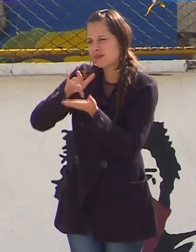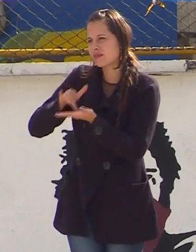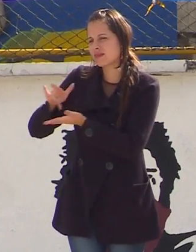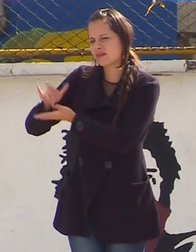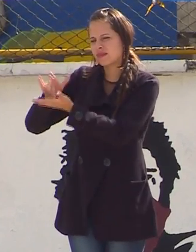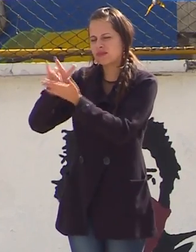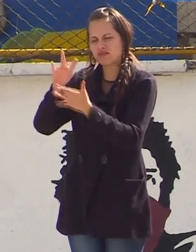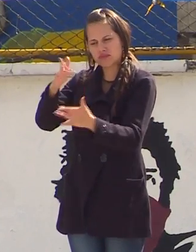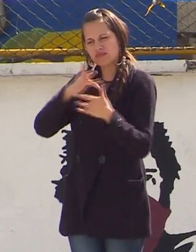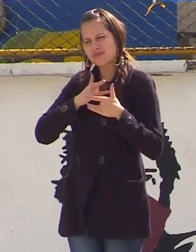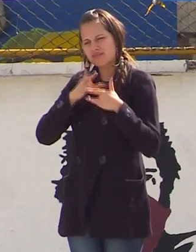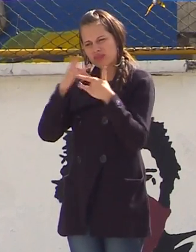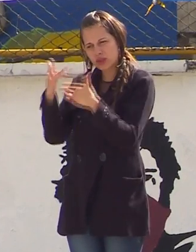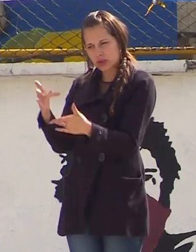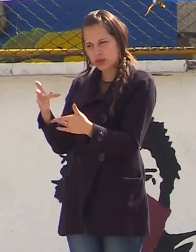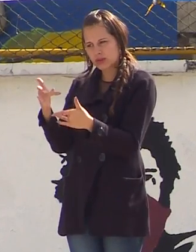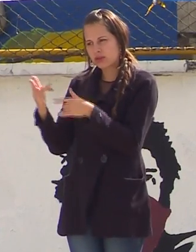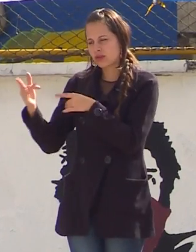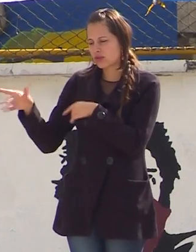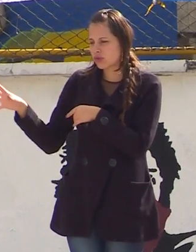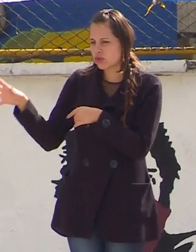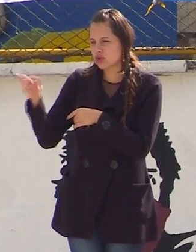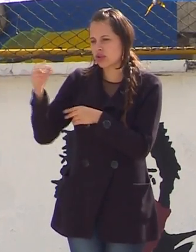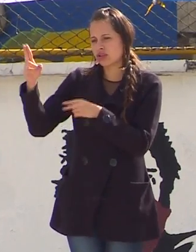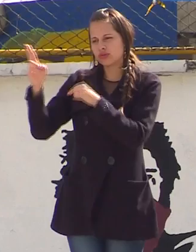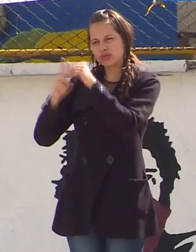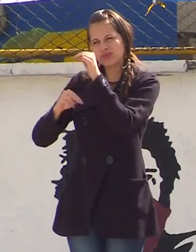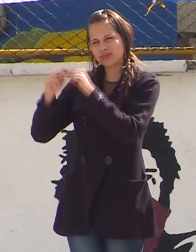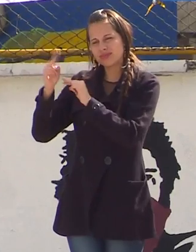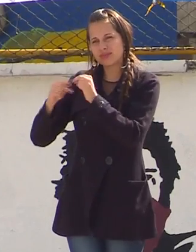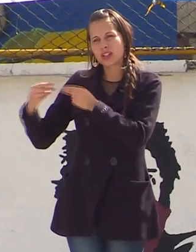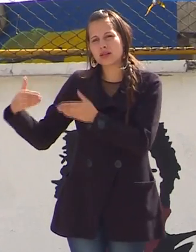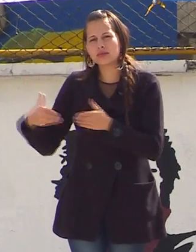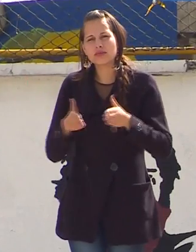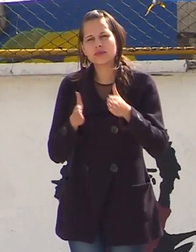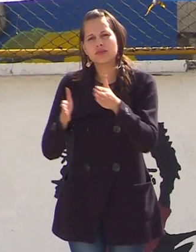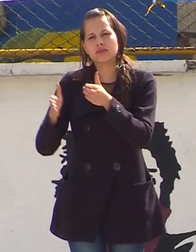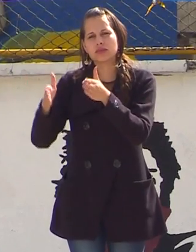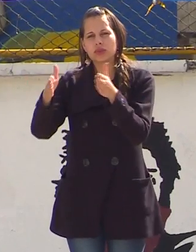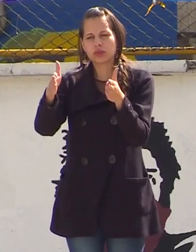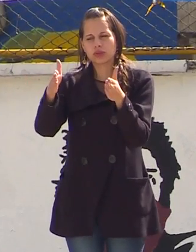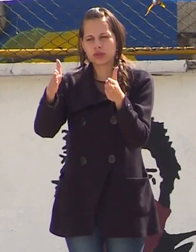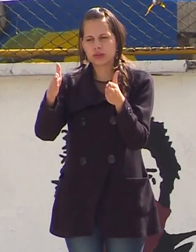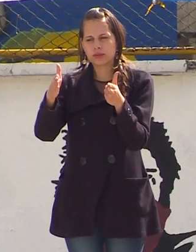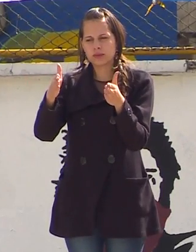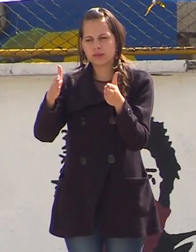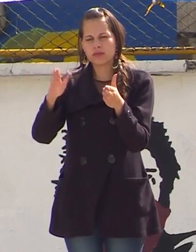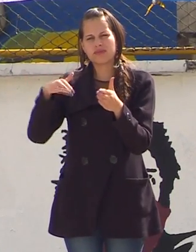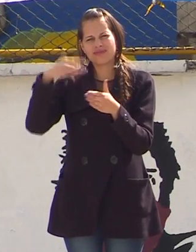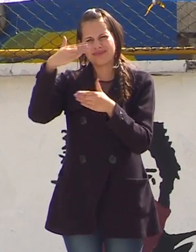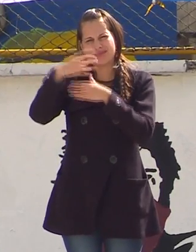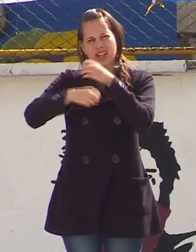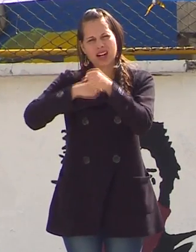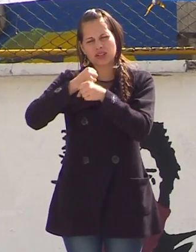voluntad. Construyamos juntos el sendero a tomar en los próximos